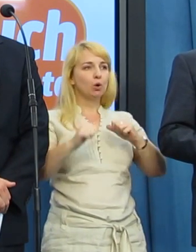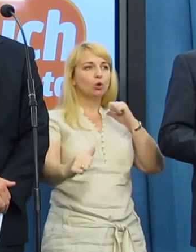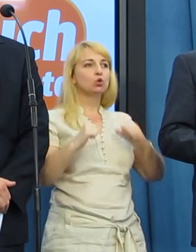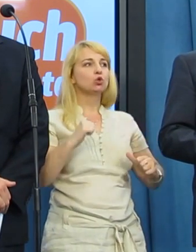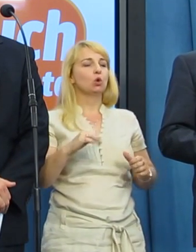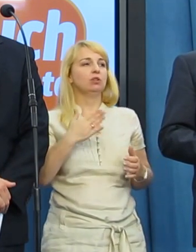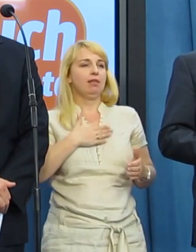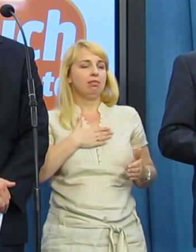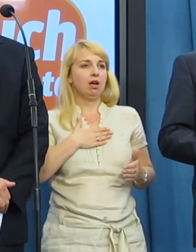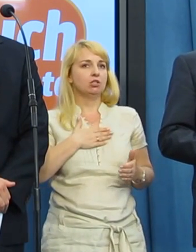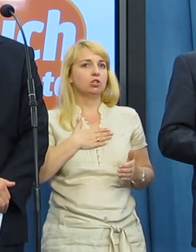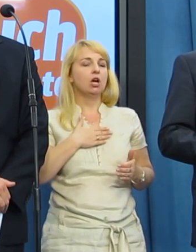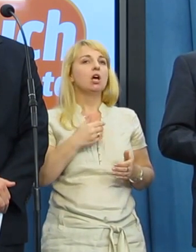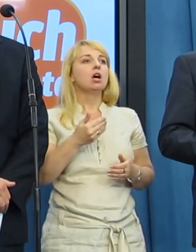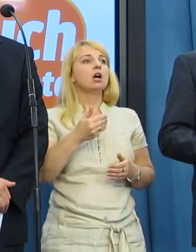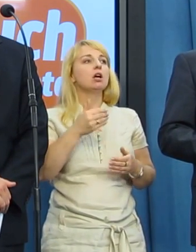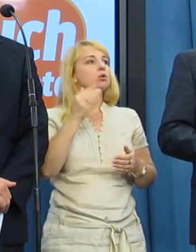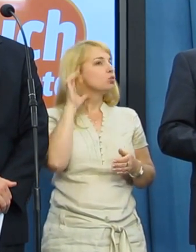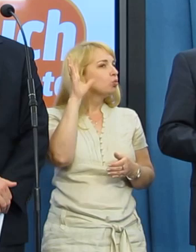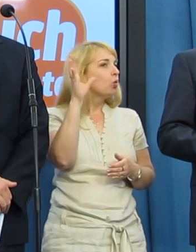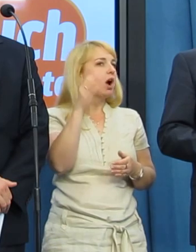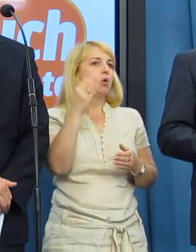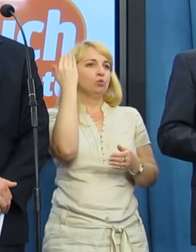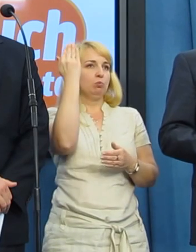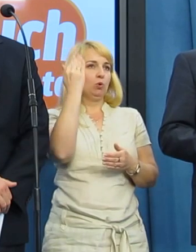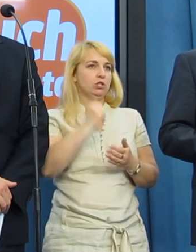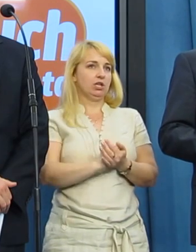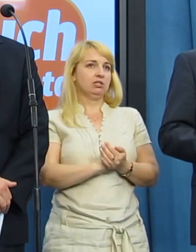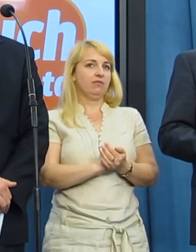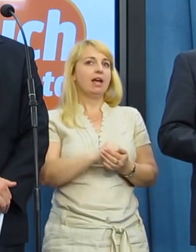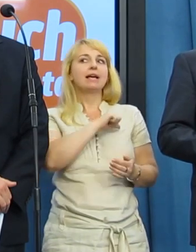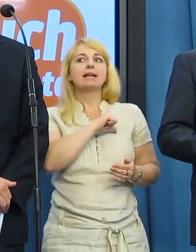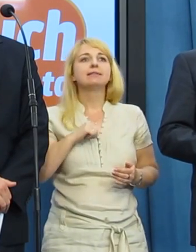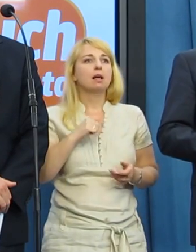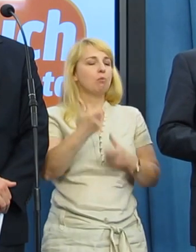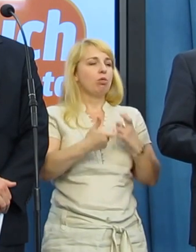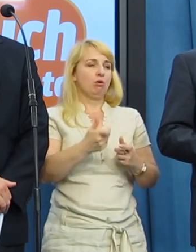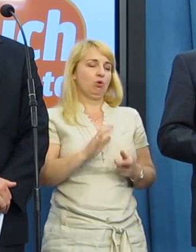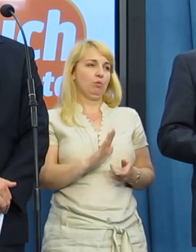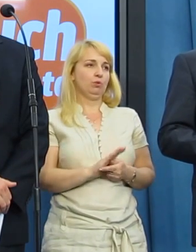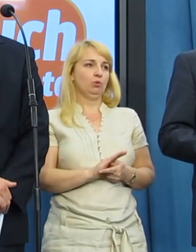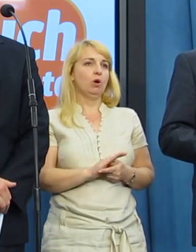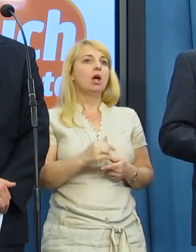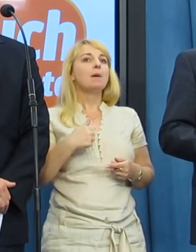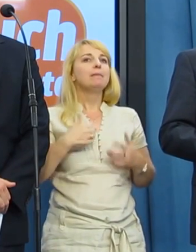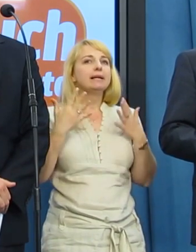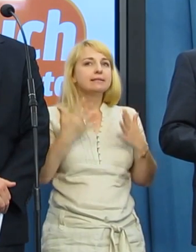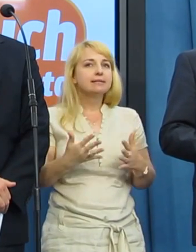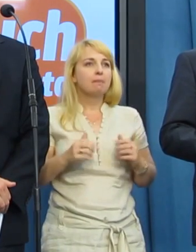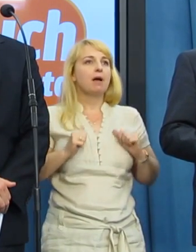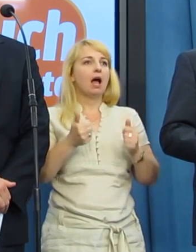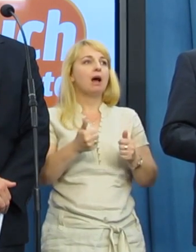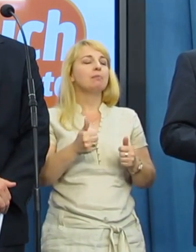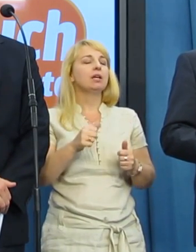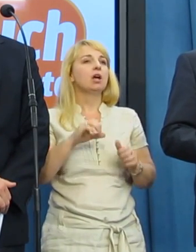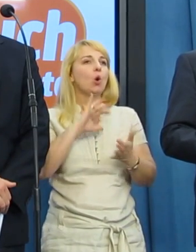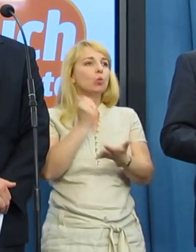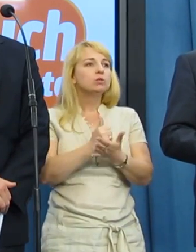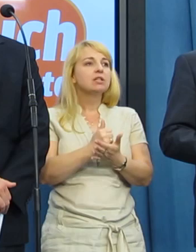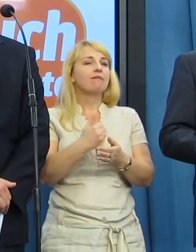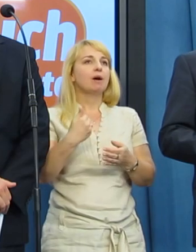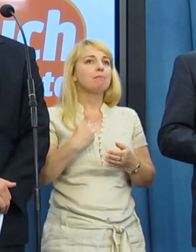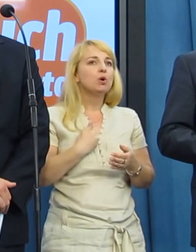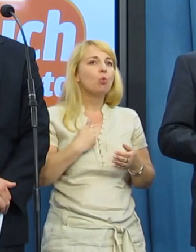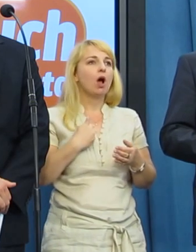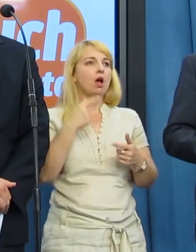który twierdzi, że nie musi pytać społeczeństwa, tylko z łaski coś nam próbuje ustalać, uchwalać, jest w błędzie. Jest rządem